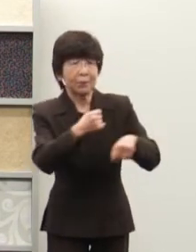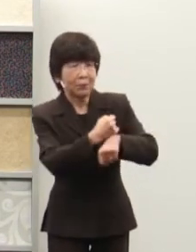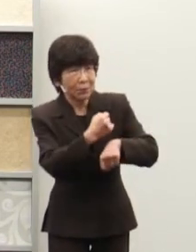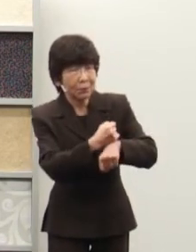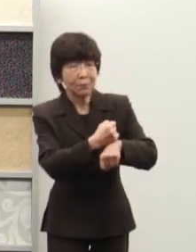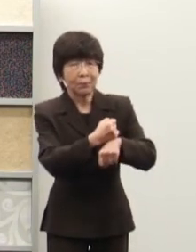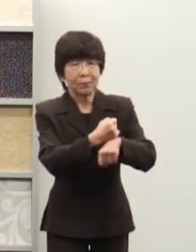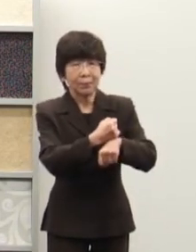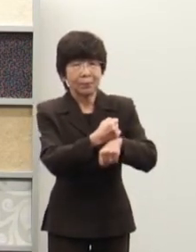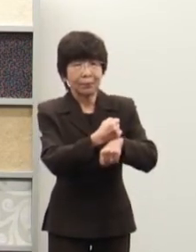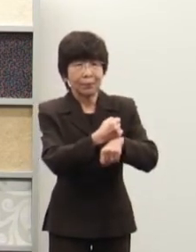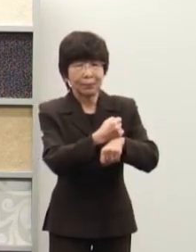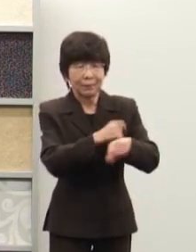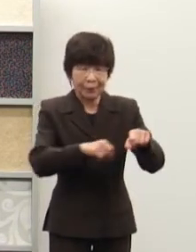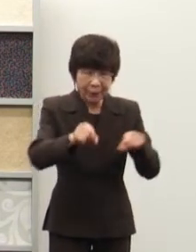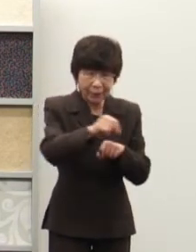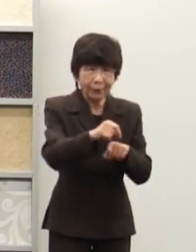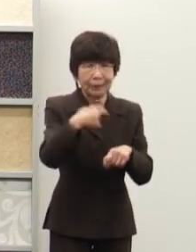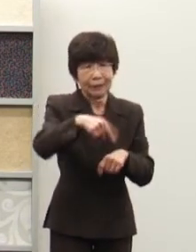に、